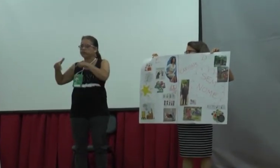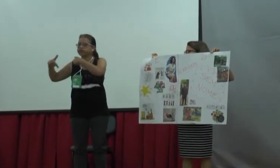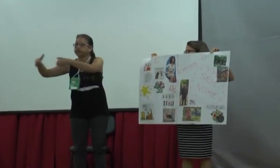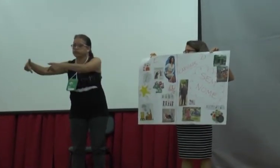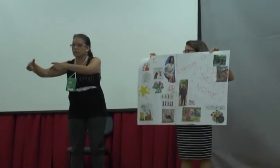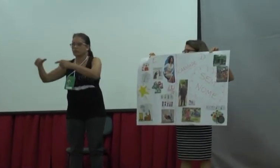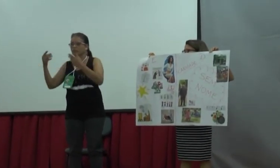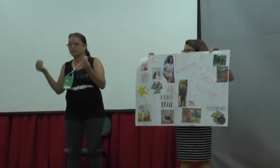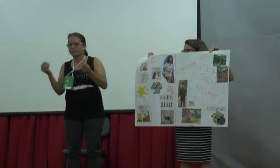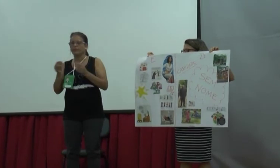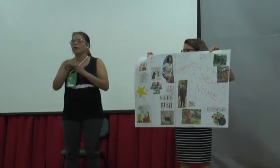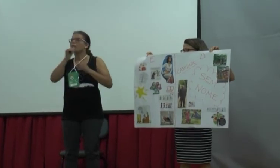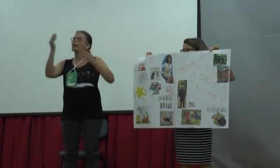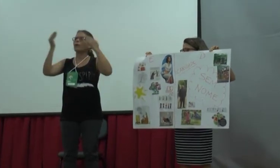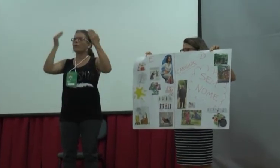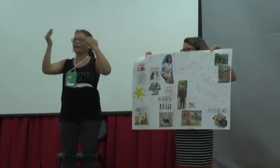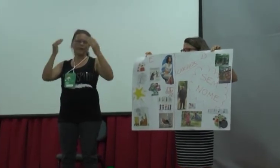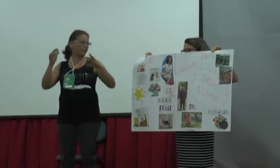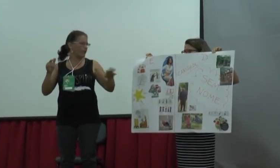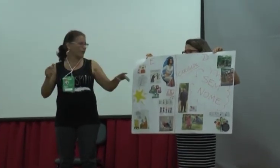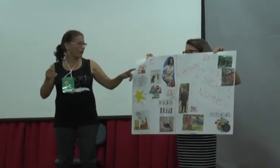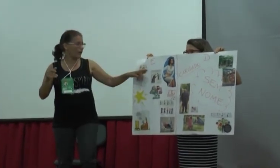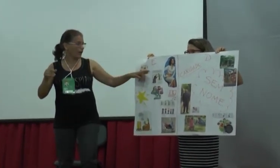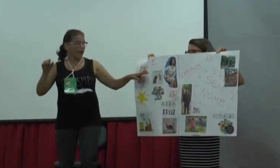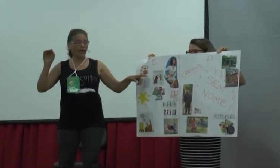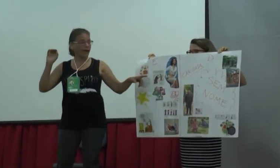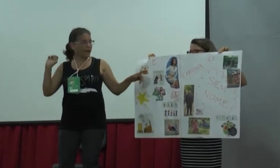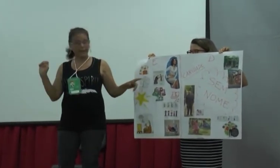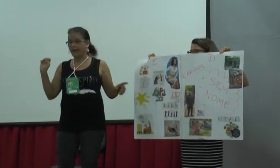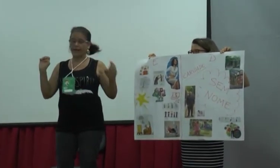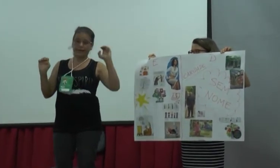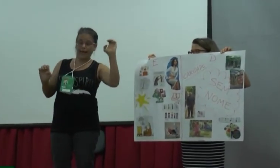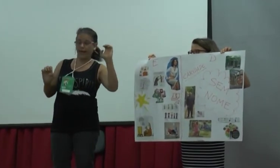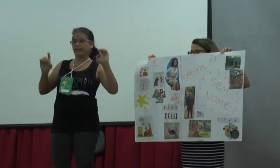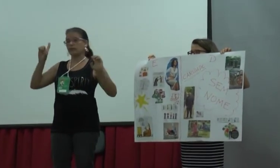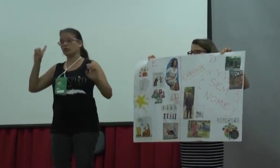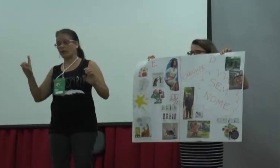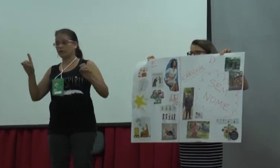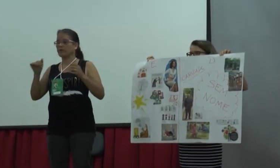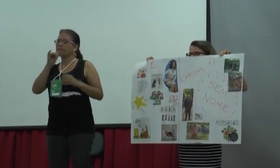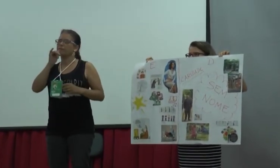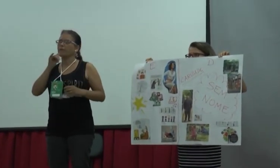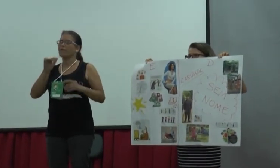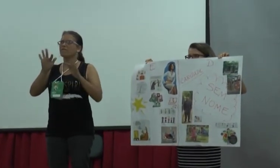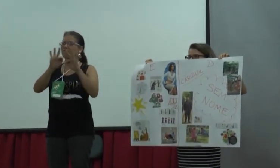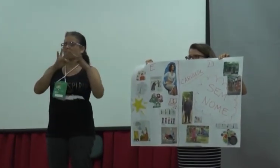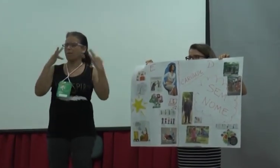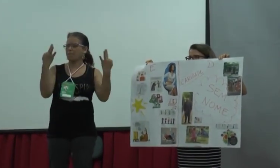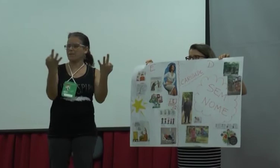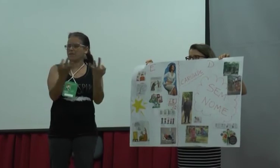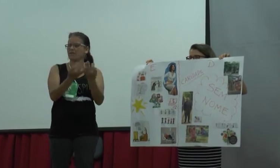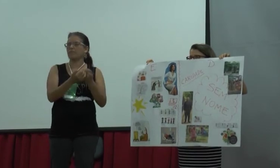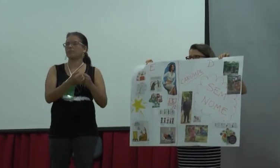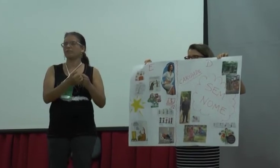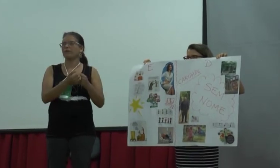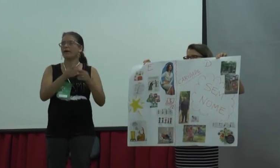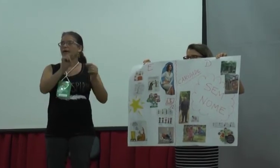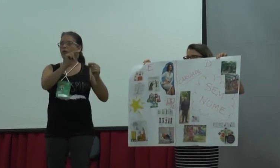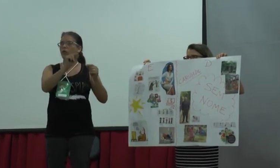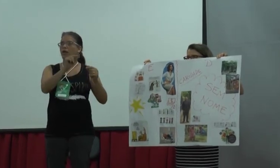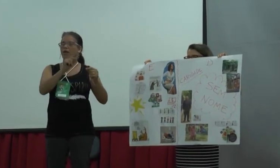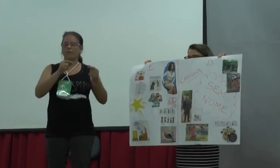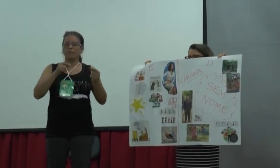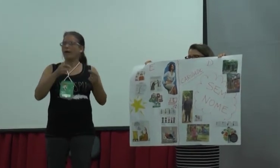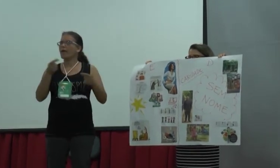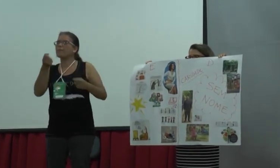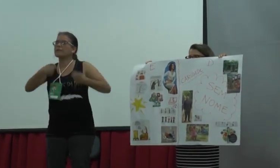seria ação. Qual é o tipo de comparação? Esquerda e direita.